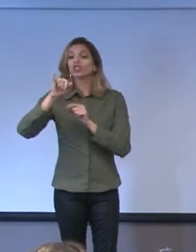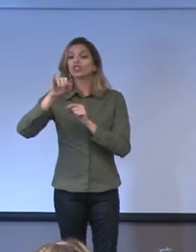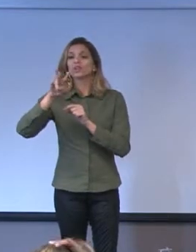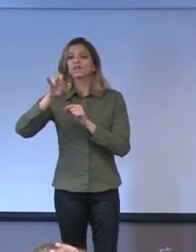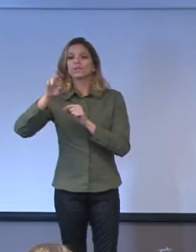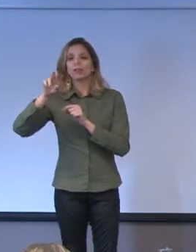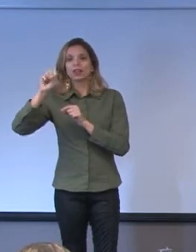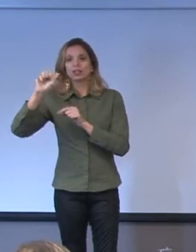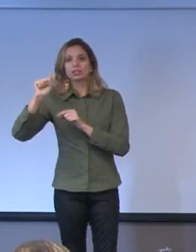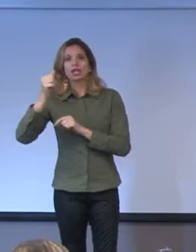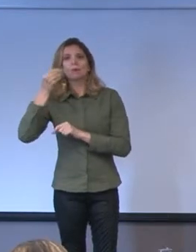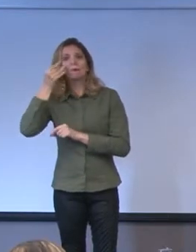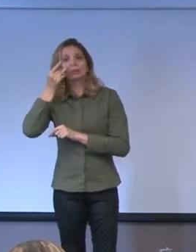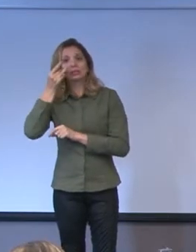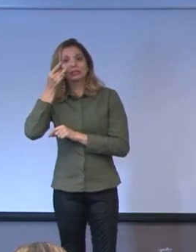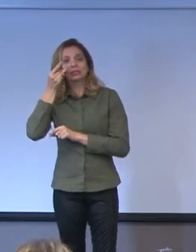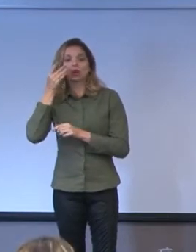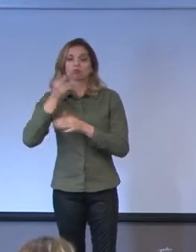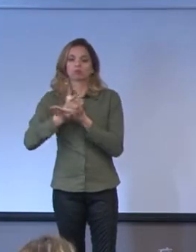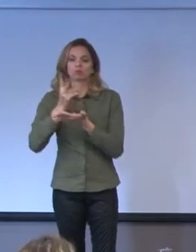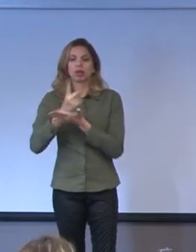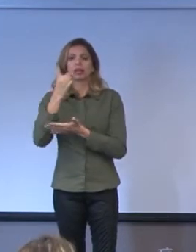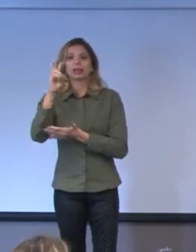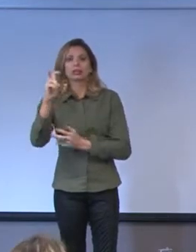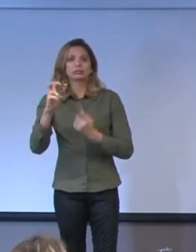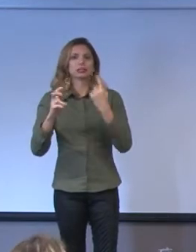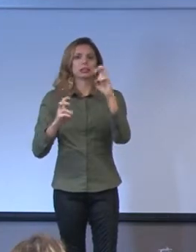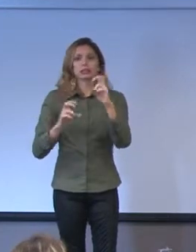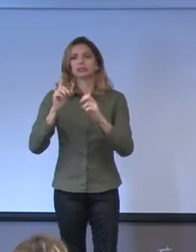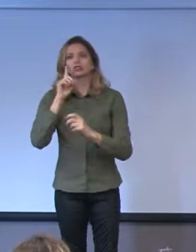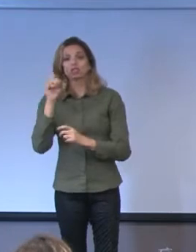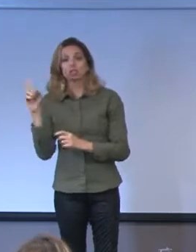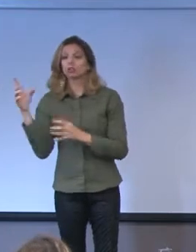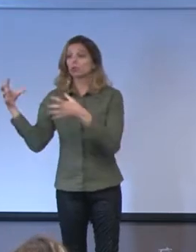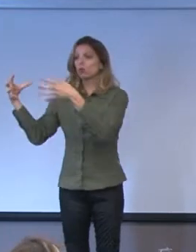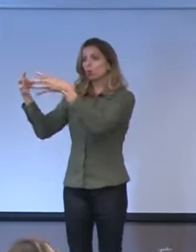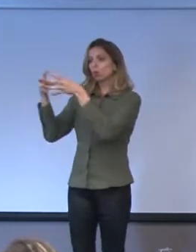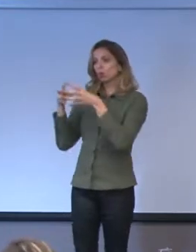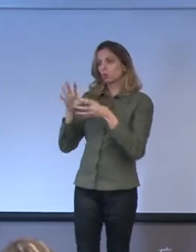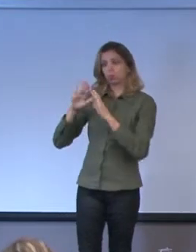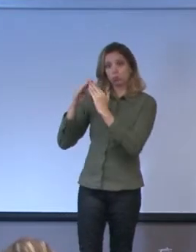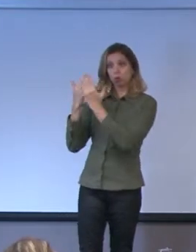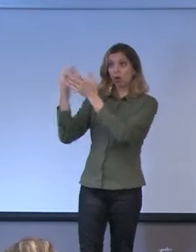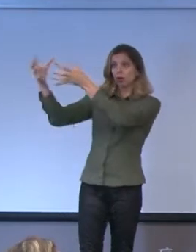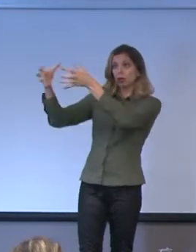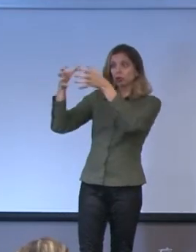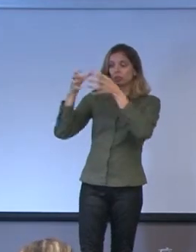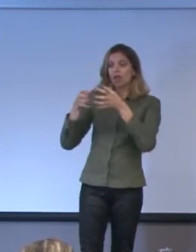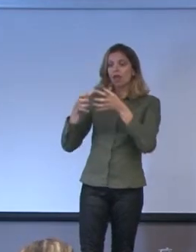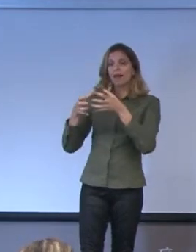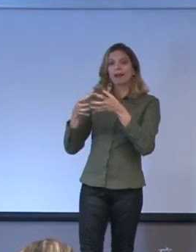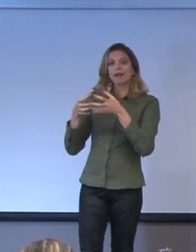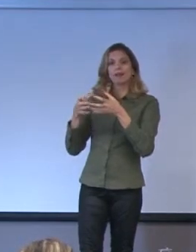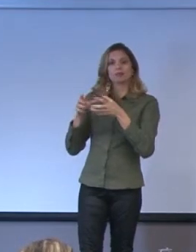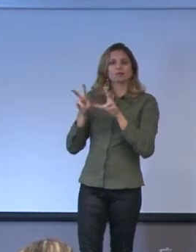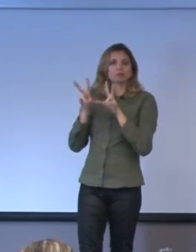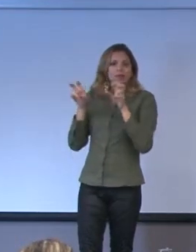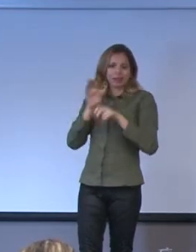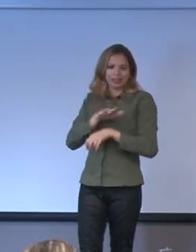gente organiza encontros quinzenais com equipes de escolas que trazem para a gente casos